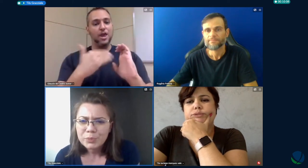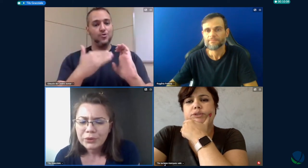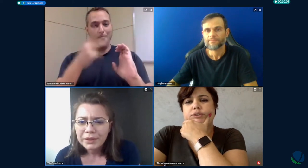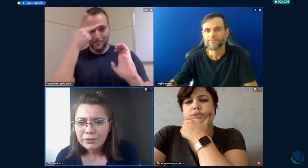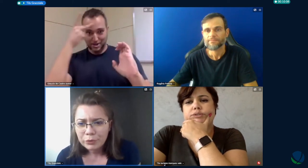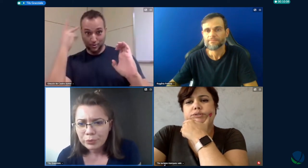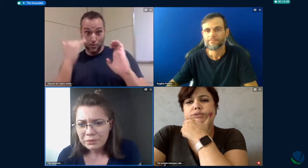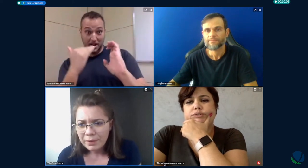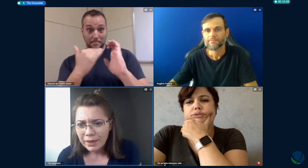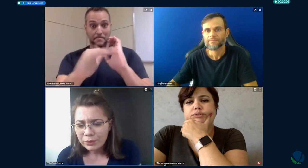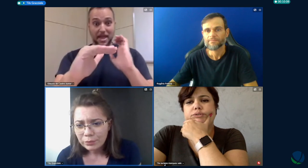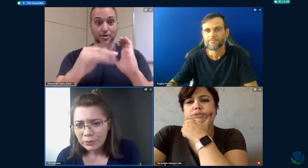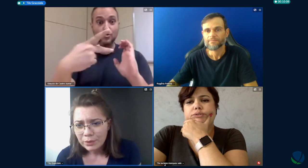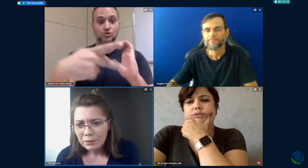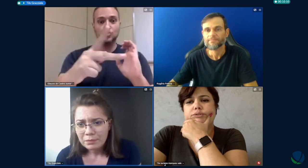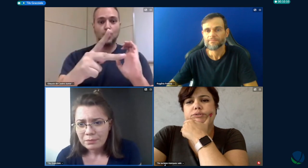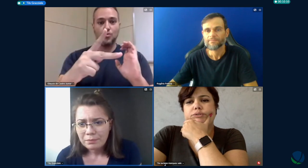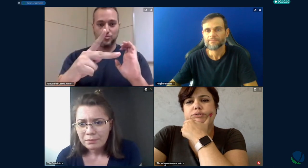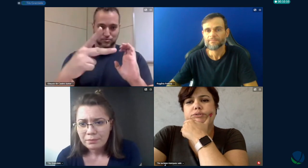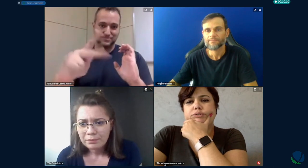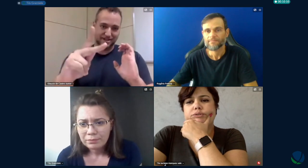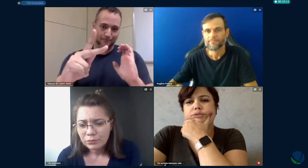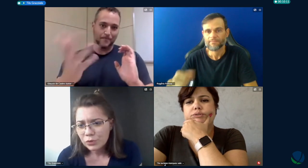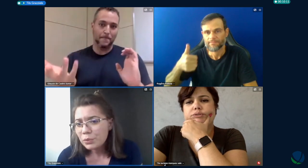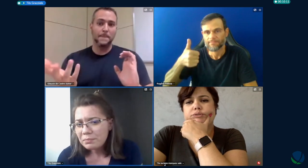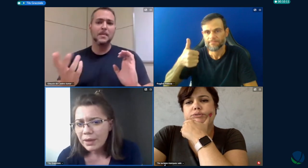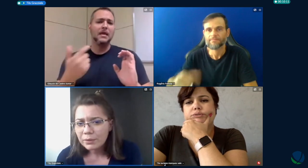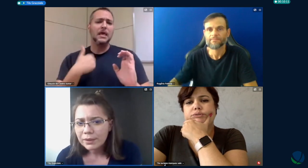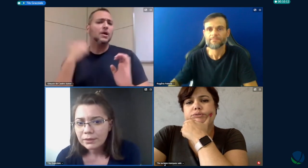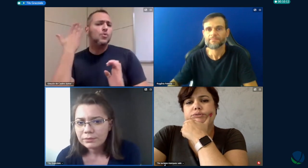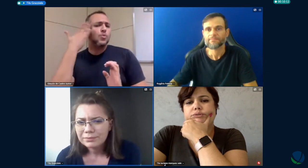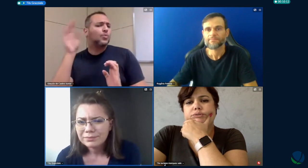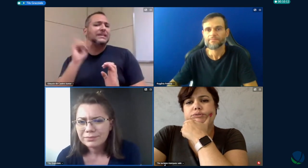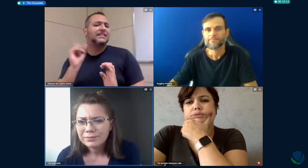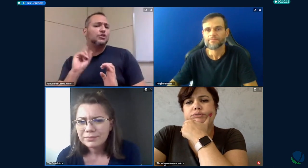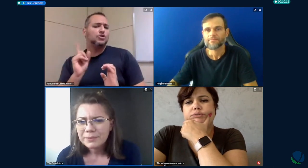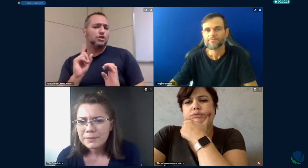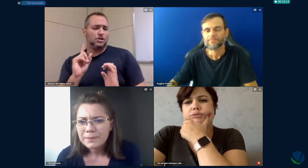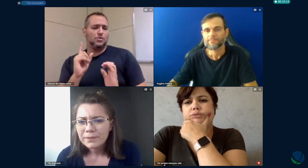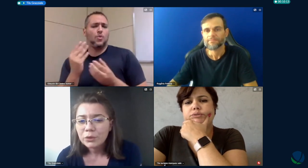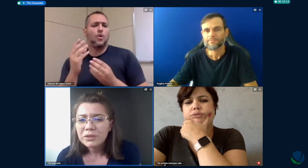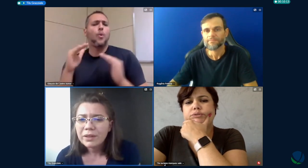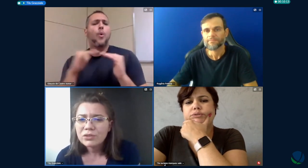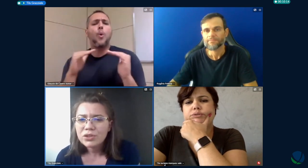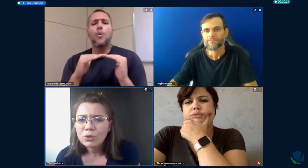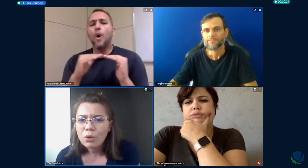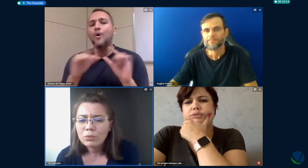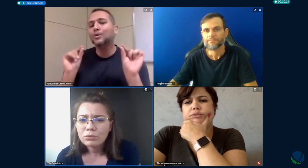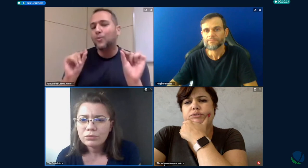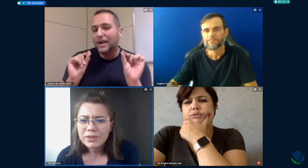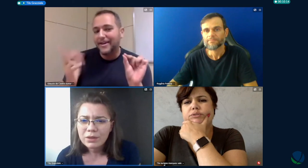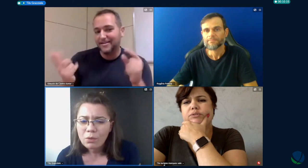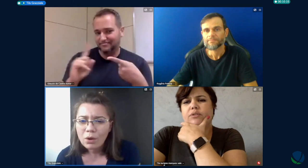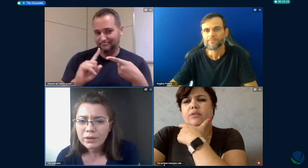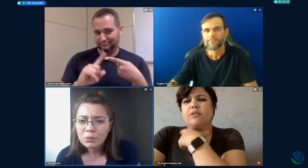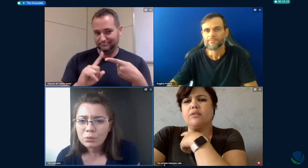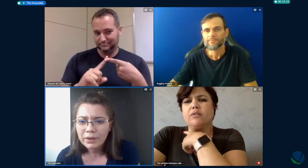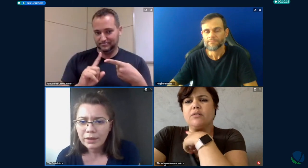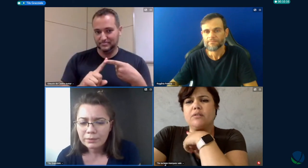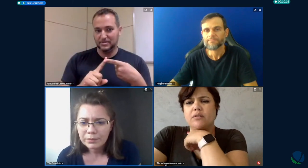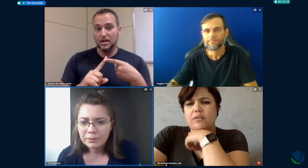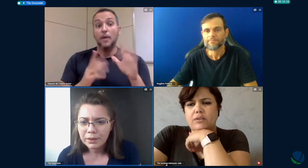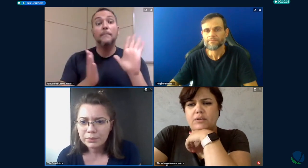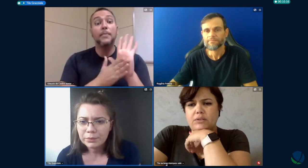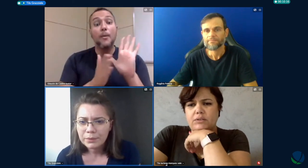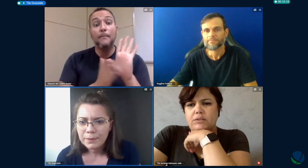Está disponível por e-mail? O seu e-mail ali? Eu não entendi. Como você concorda com o